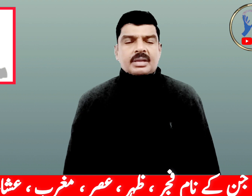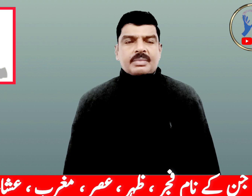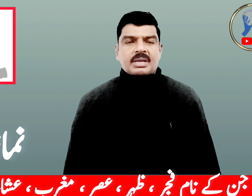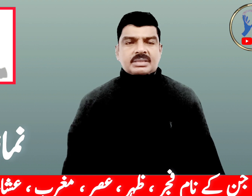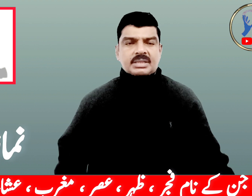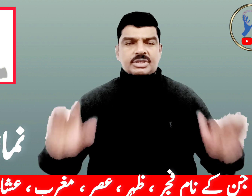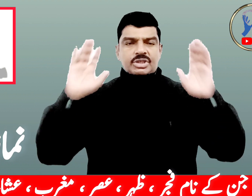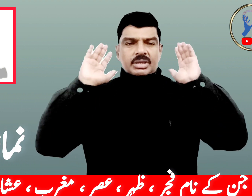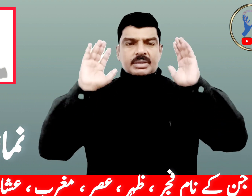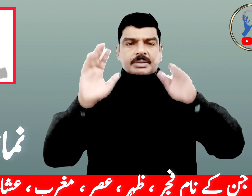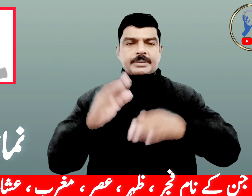نماز عشاء